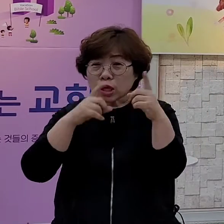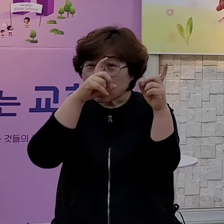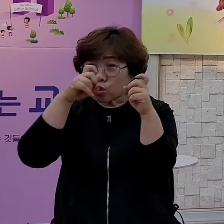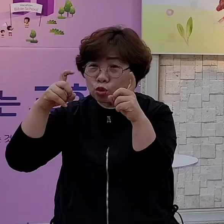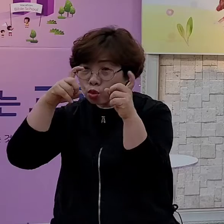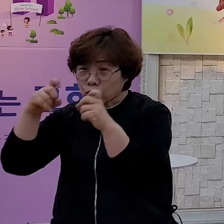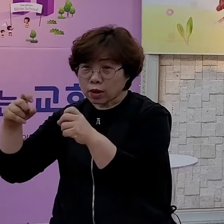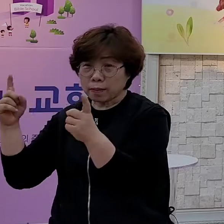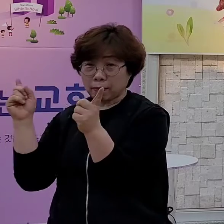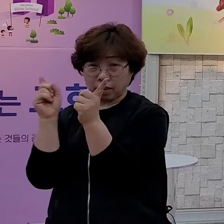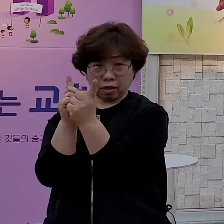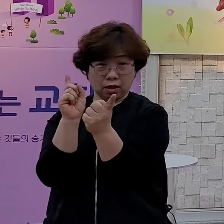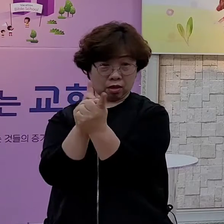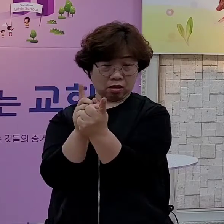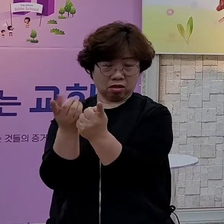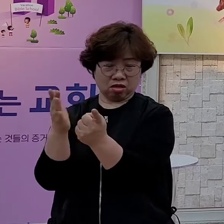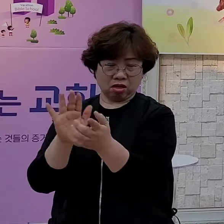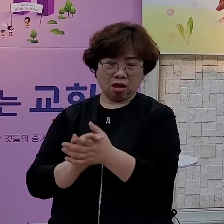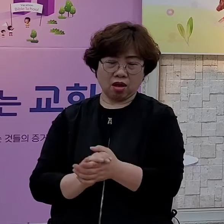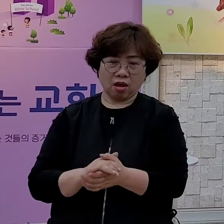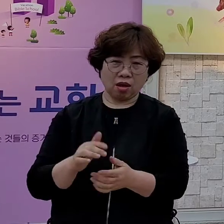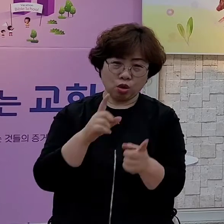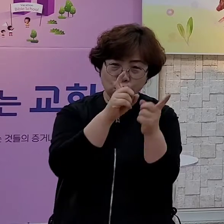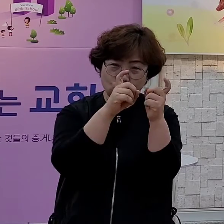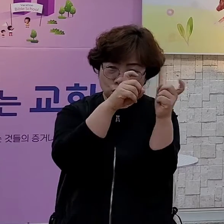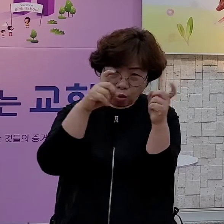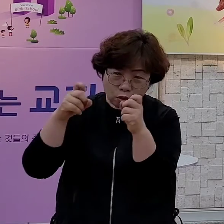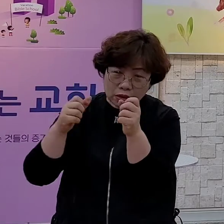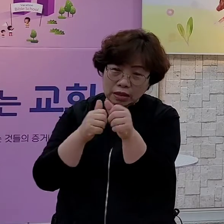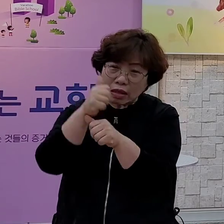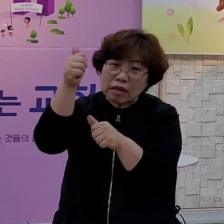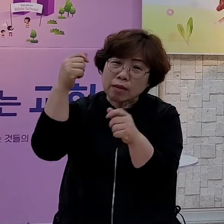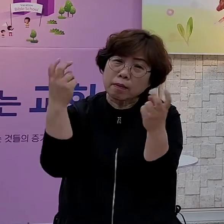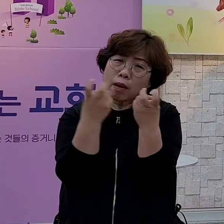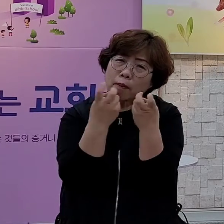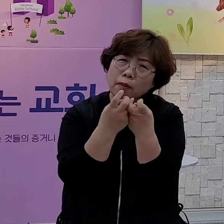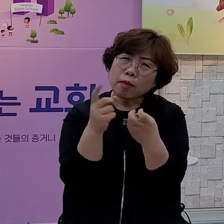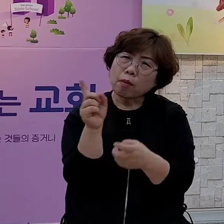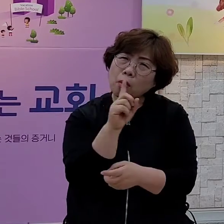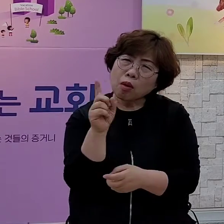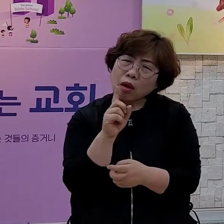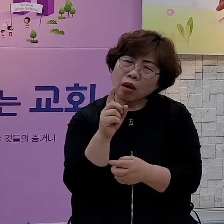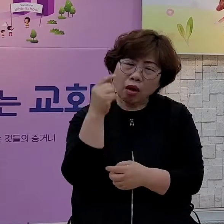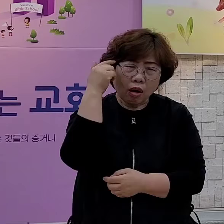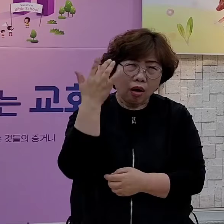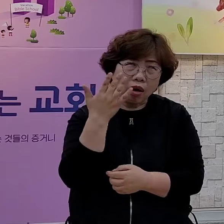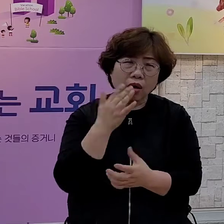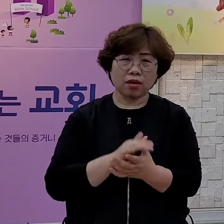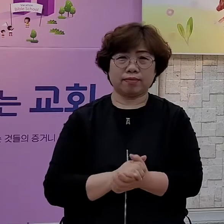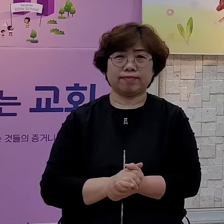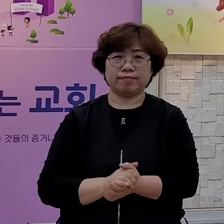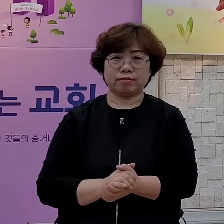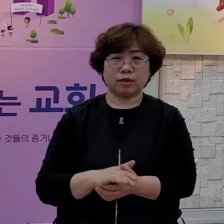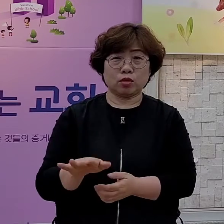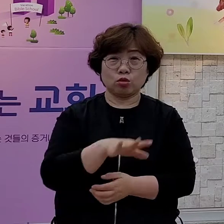이 시험을 이길 수 있는가, 유혹을 이길 수 있는가. 또 여러분, 오늘 제가 이 본문에 분명히 우리